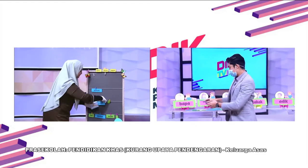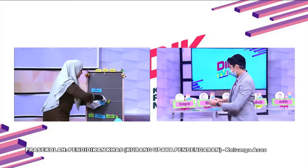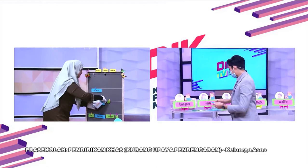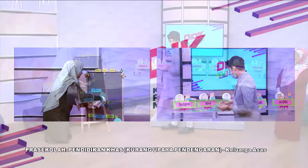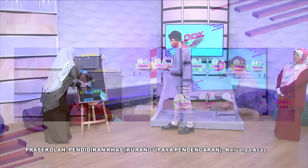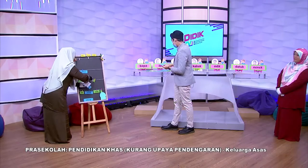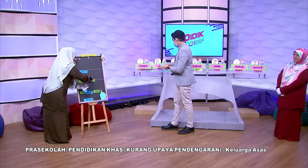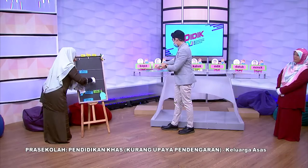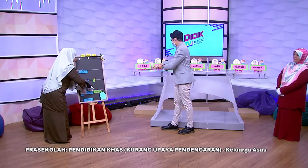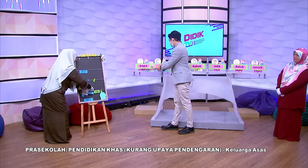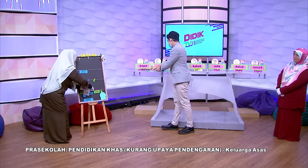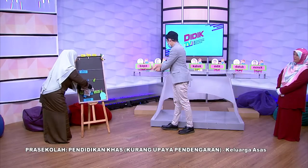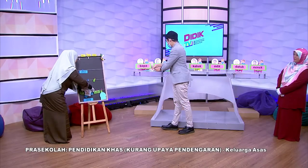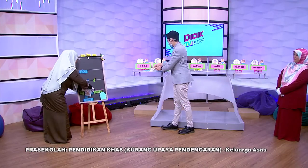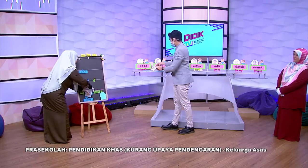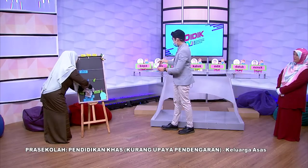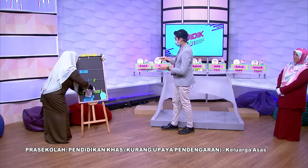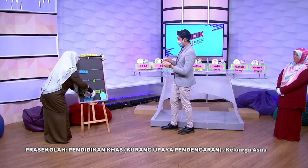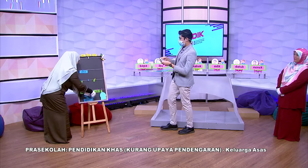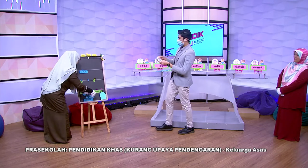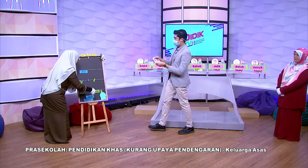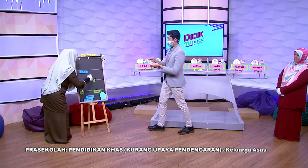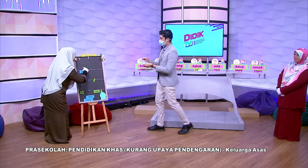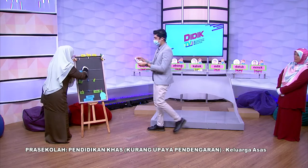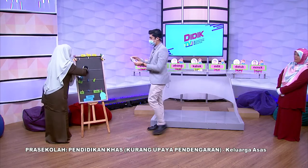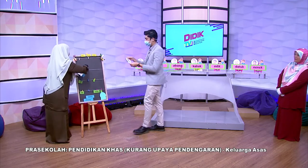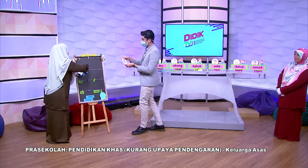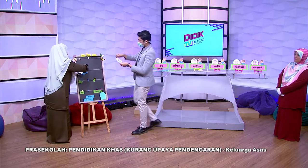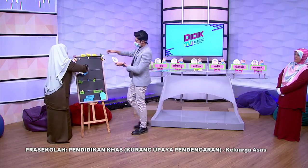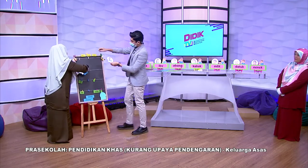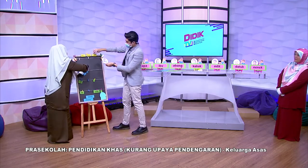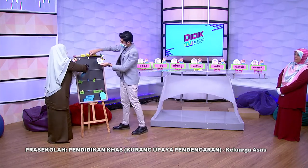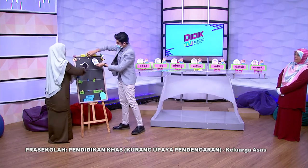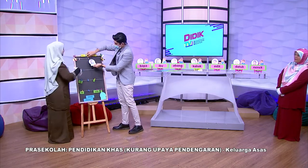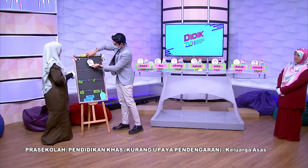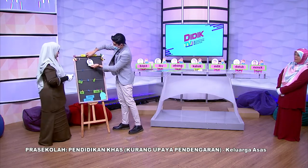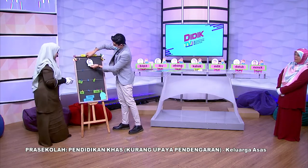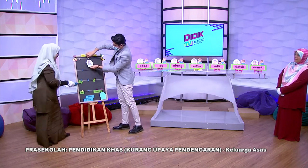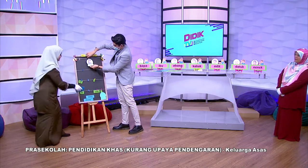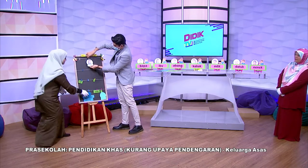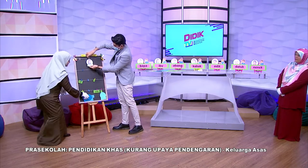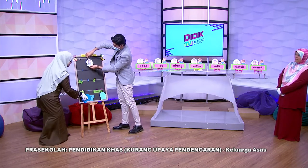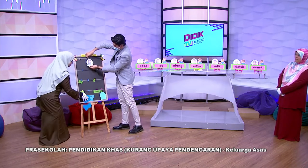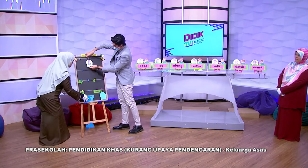Oke kita coba hahaha bye oke oke oke